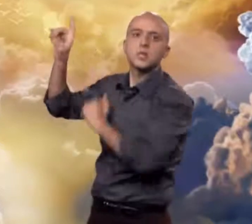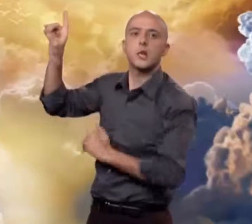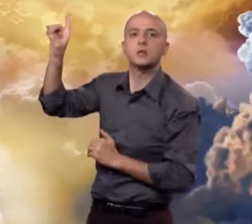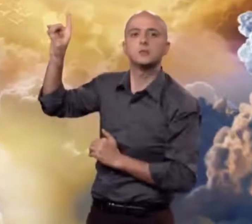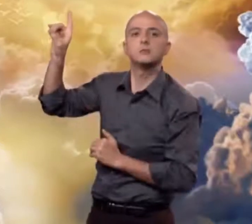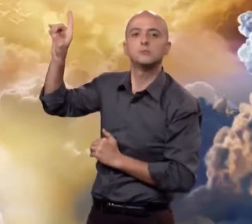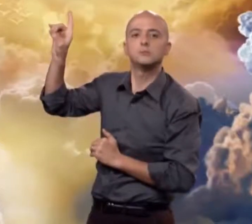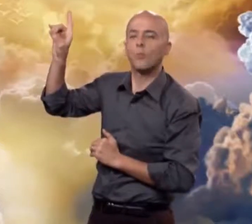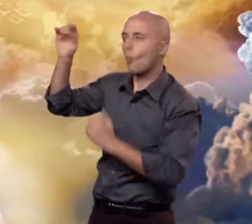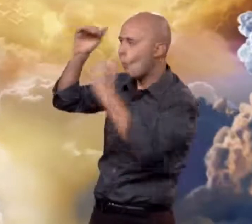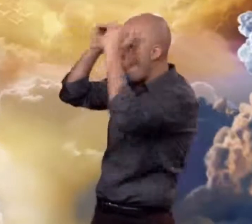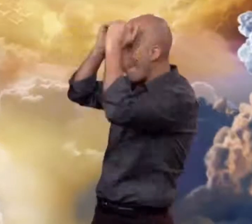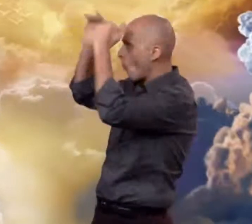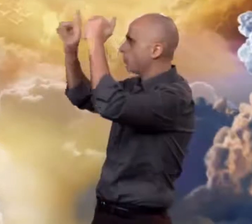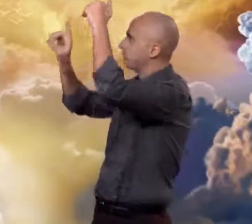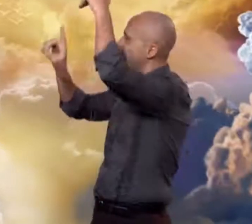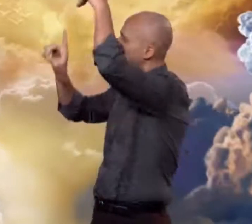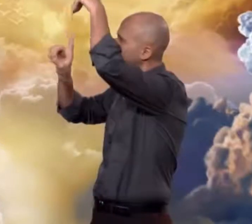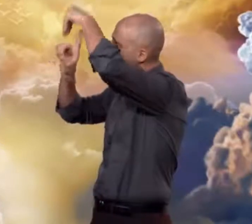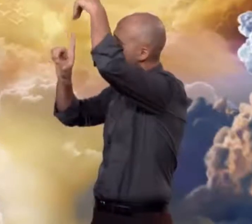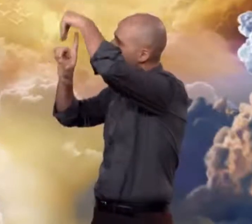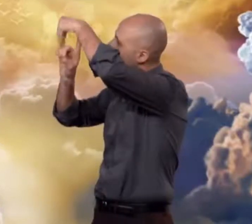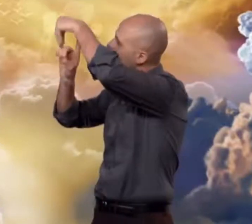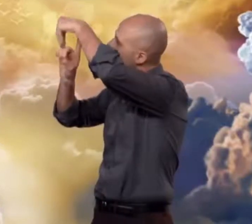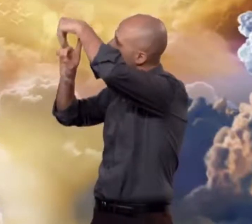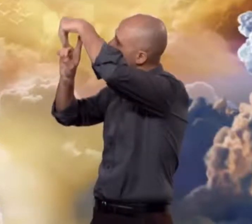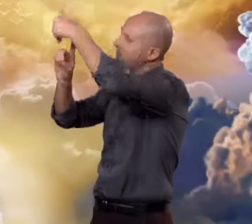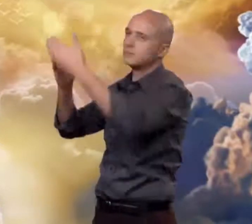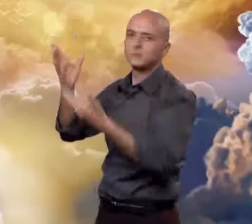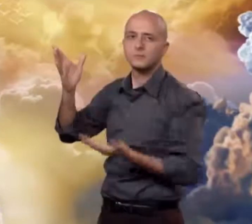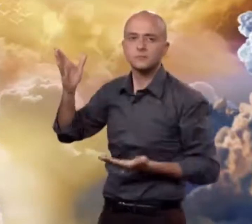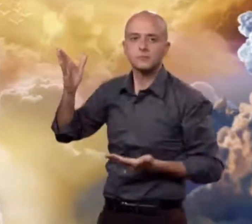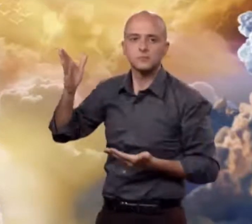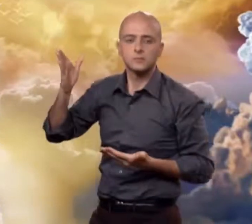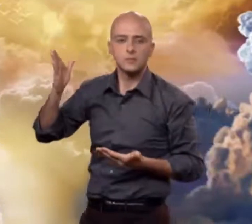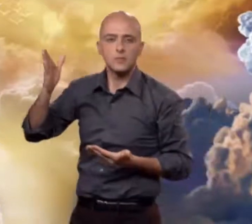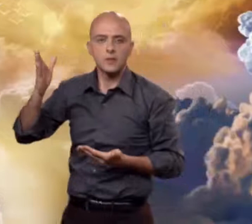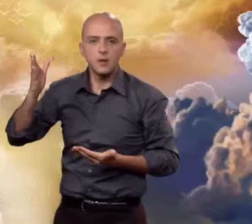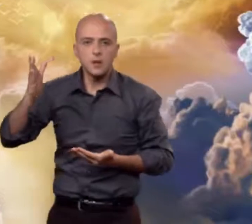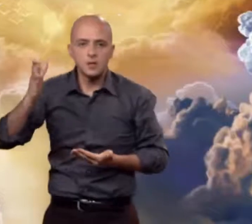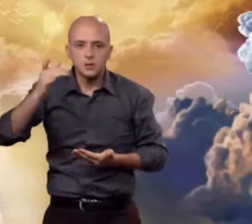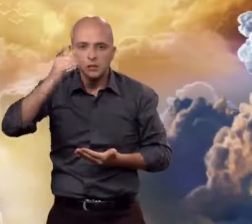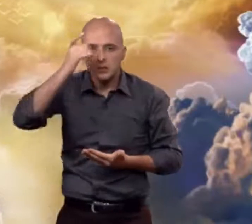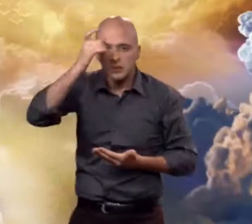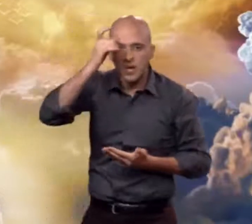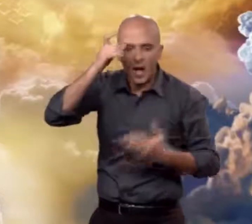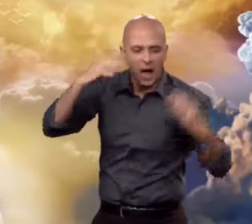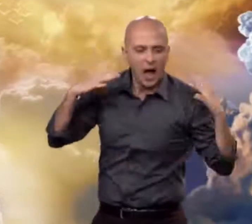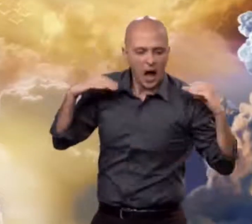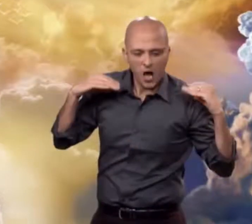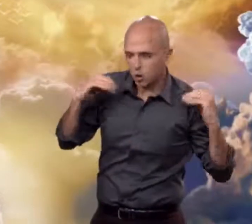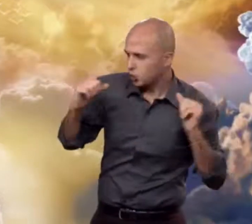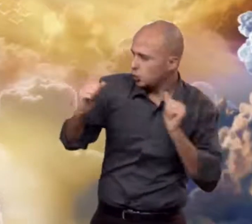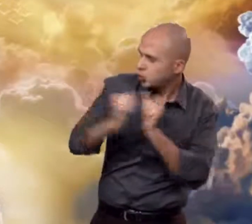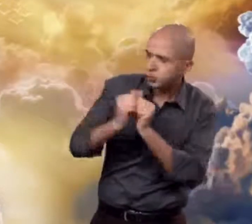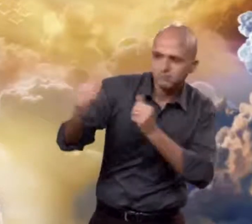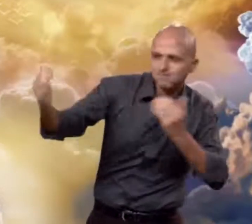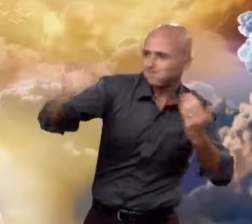outros em seu pecado. Em vez de corrigirem seus erros, indignam-se contra aquele que aponta os erros, como se